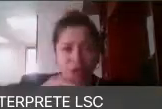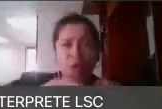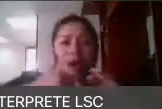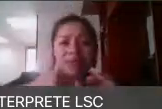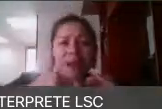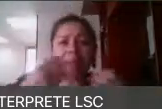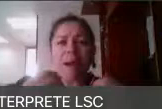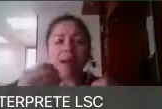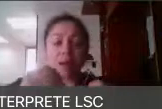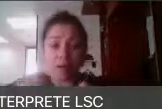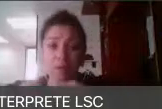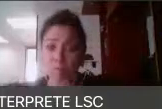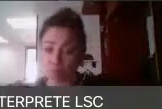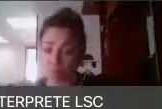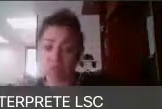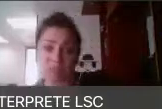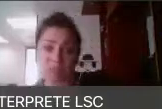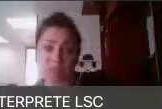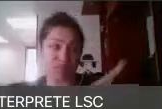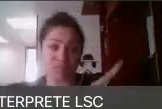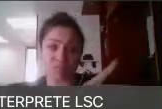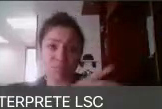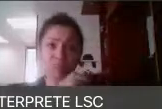para enviarte las preguntas por WhatsApp?